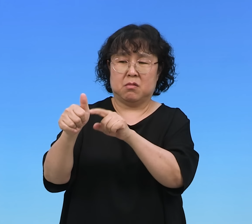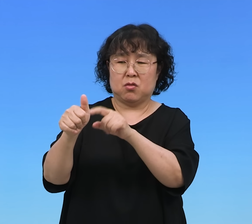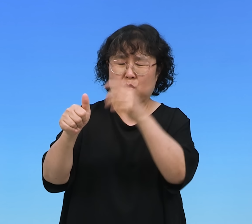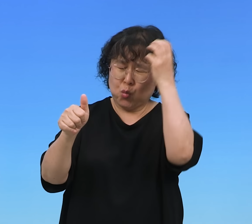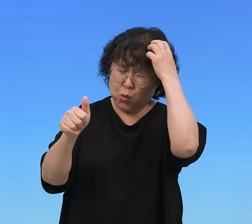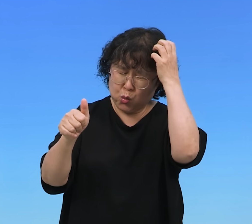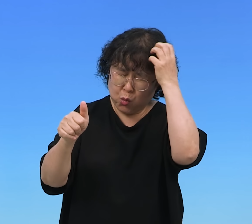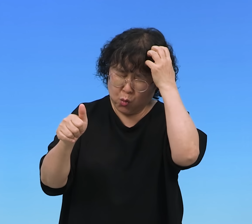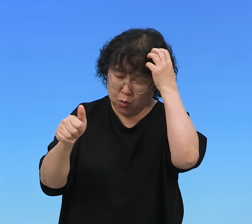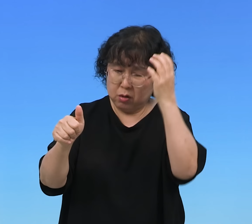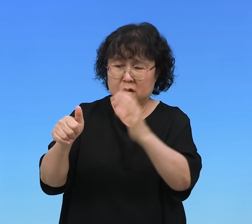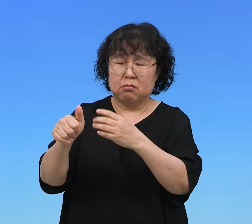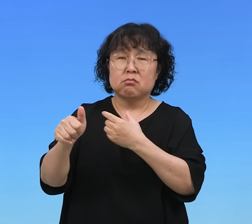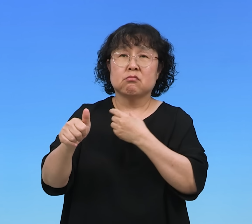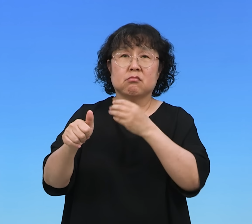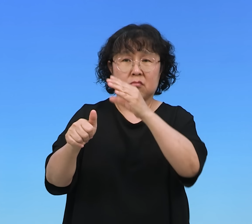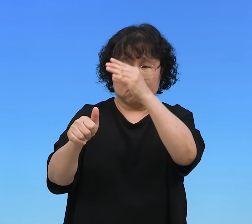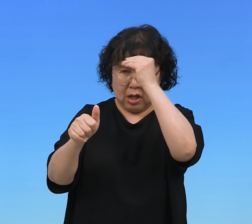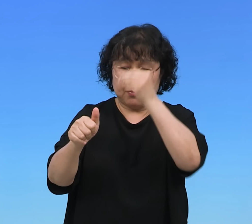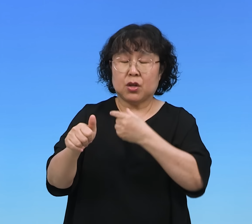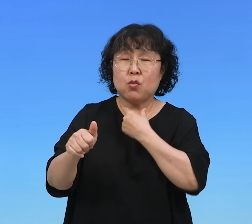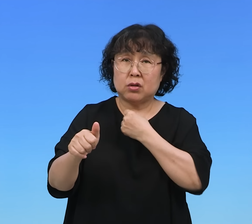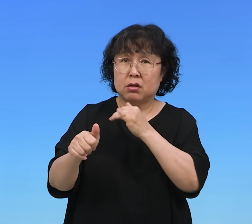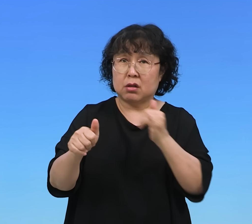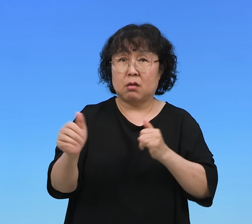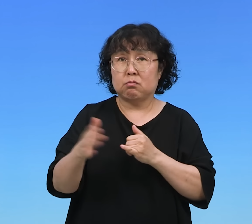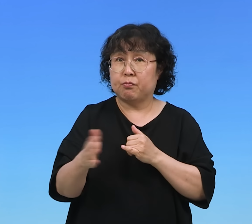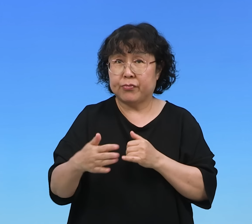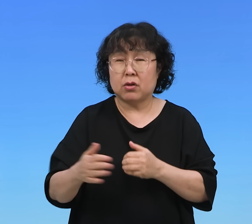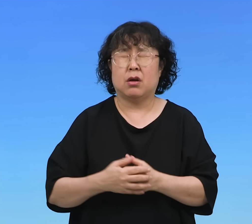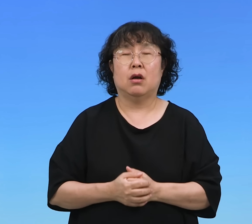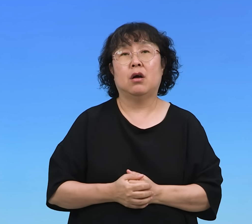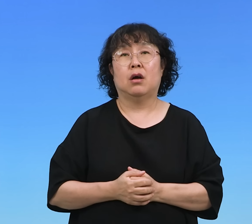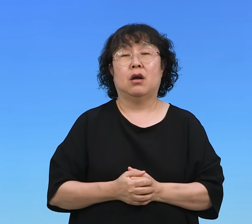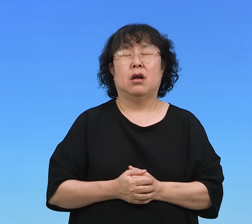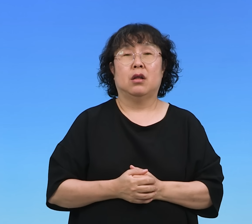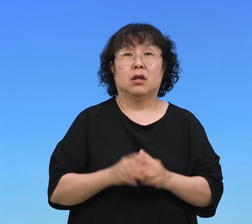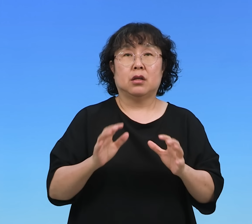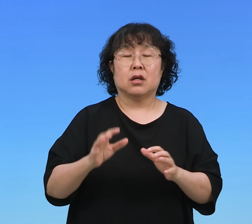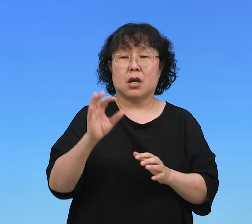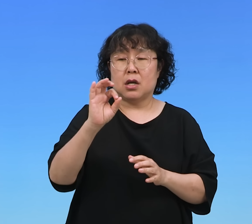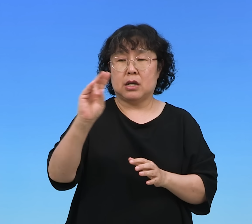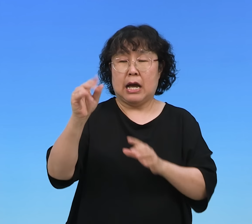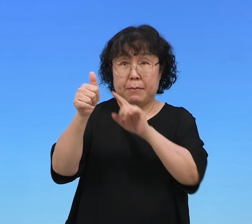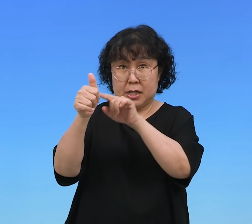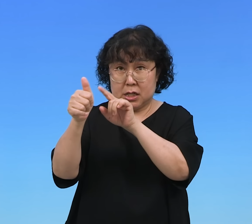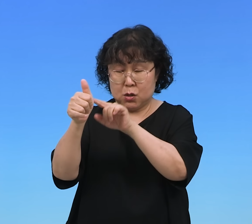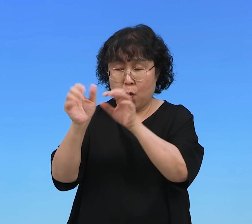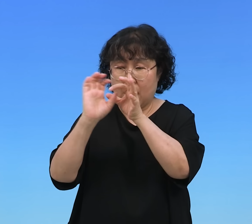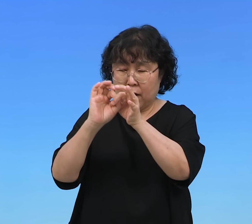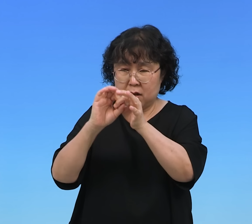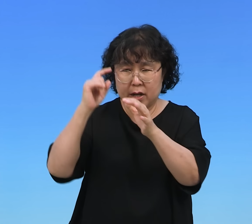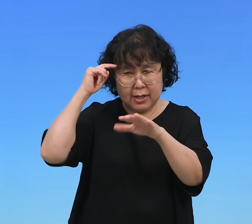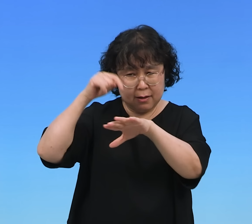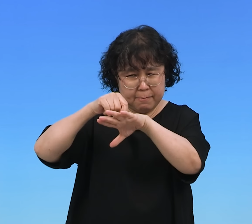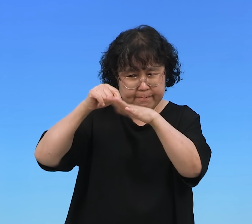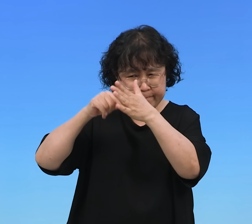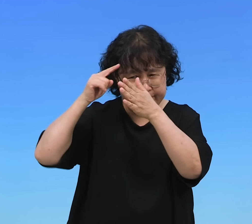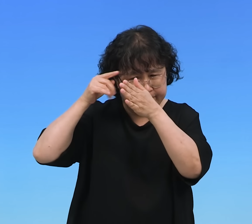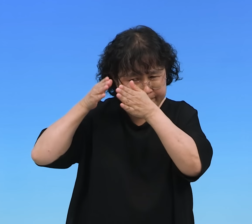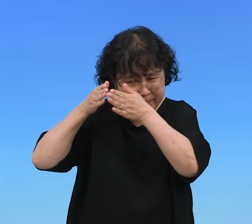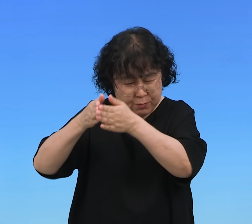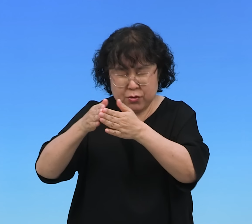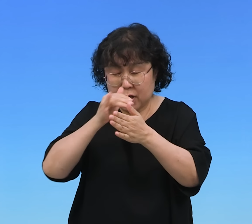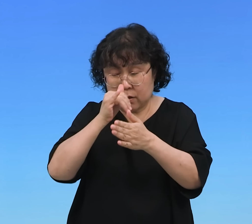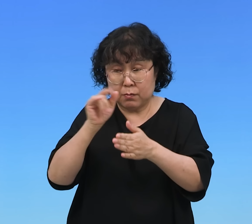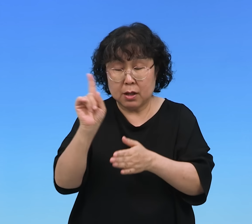어렵습니다. 그런데 여러분, 제가 이번 여름 내내 야벳과 관련해서 집중하는 게 하나 있었는데요,